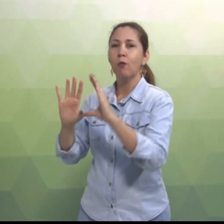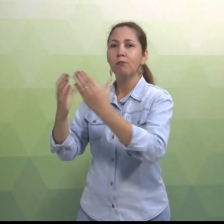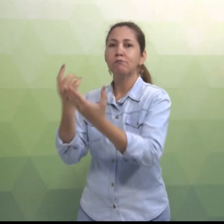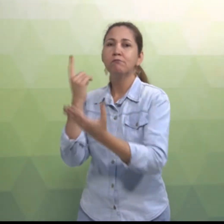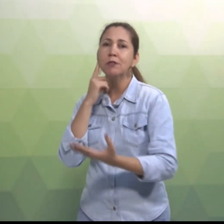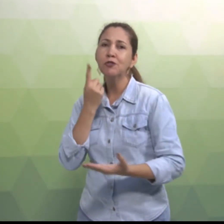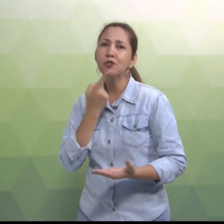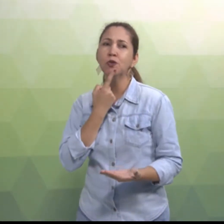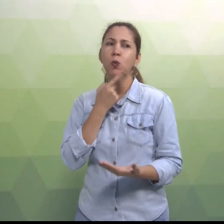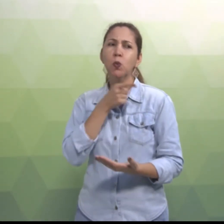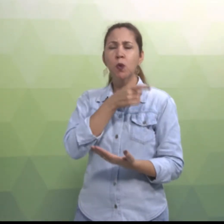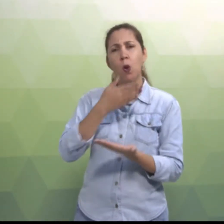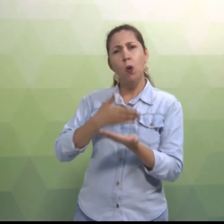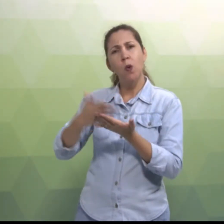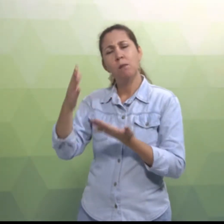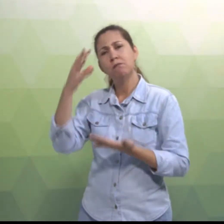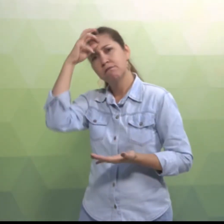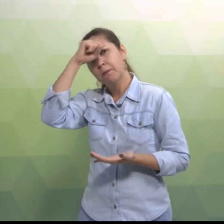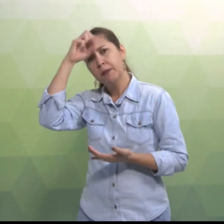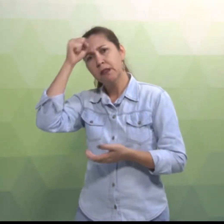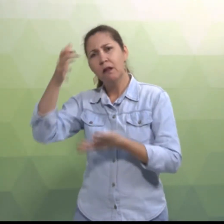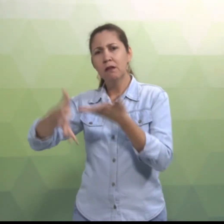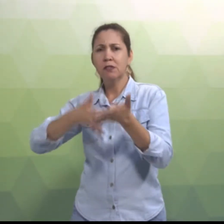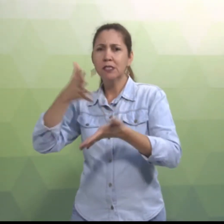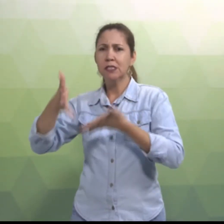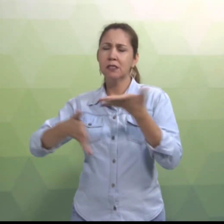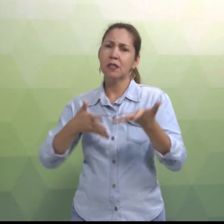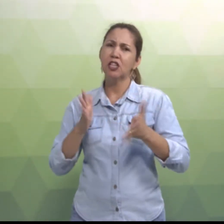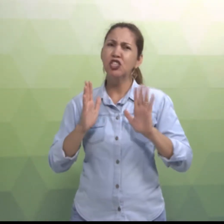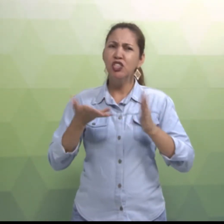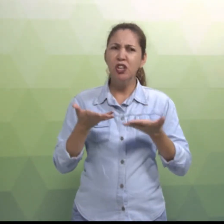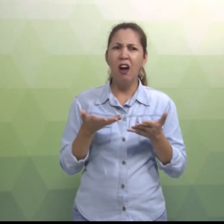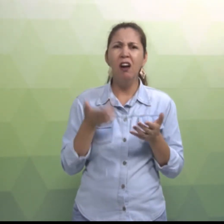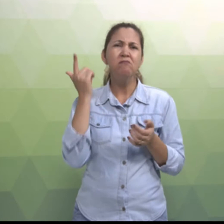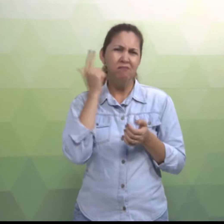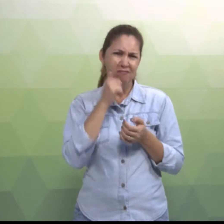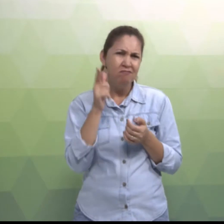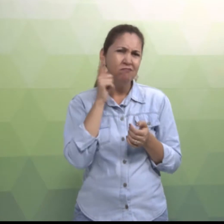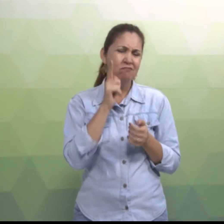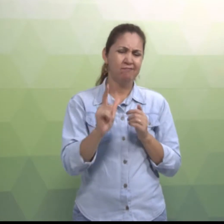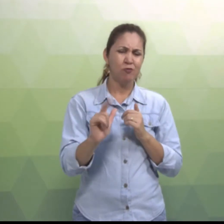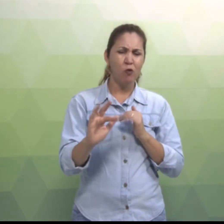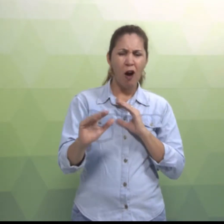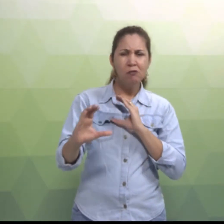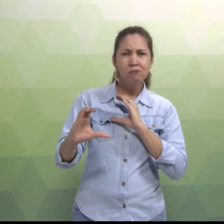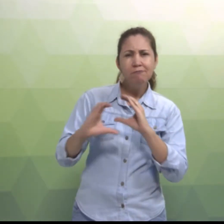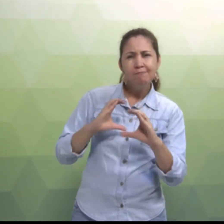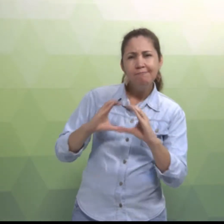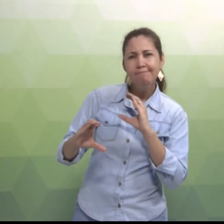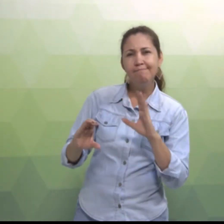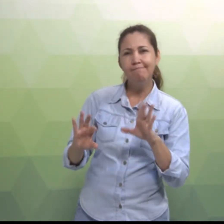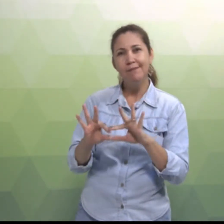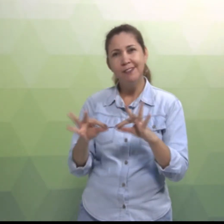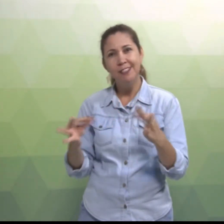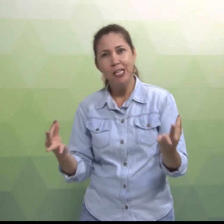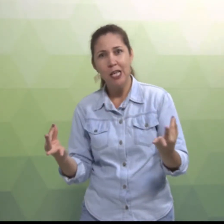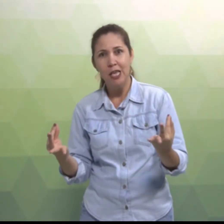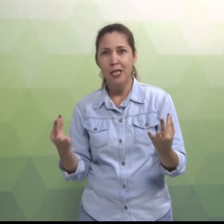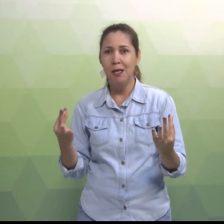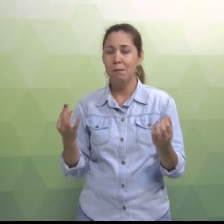que o surdo adentrou na comunidade surda, começou a utilizar a língua de sinais, começou a se comunicar, mesmo de forma